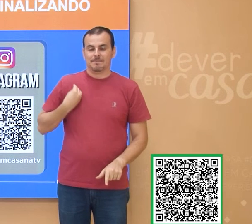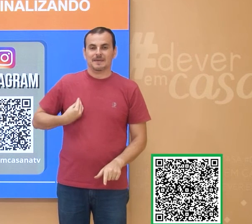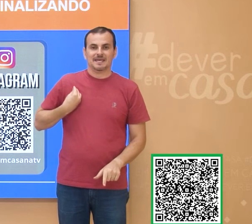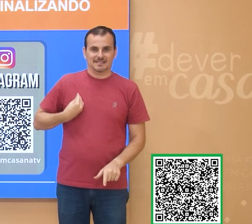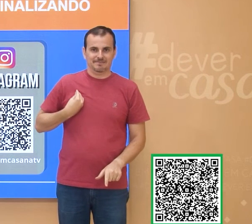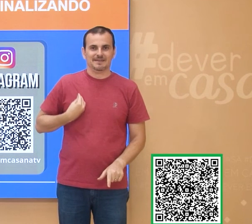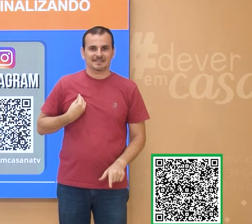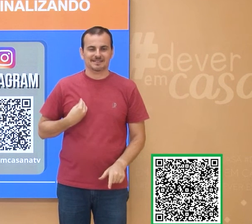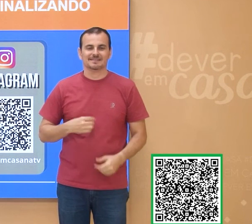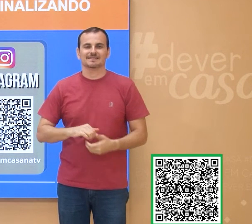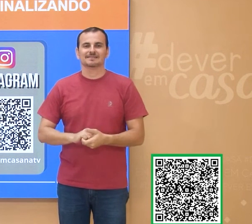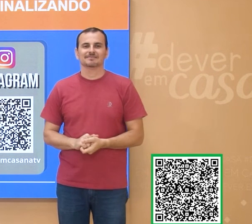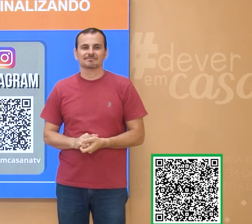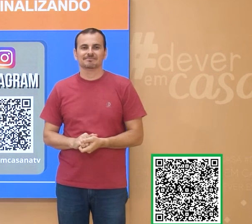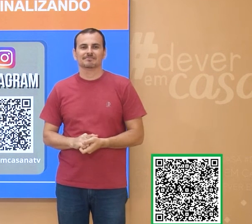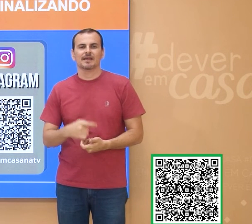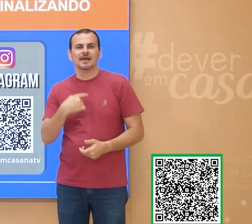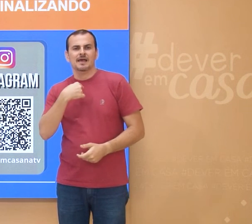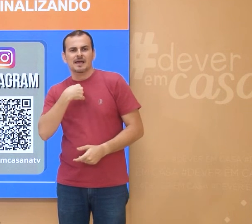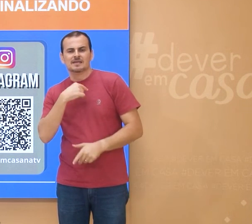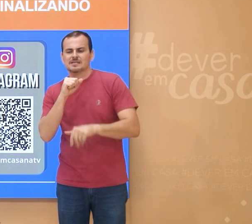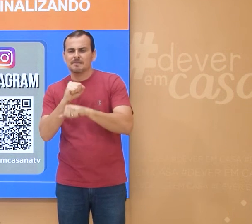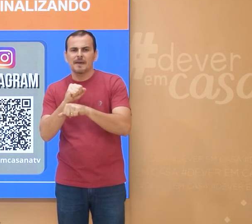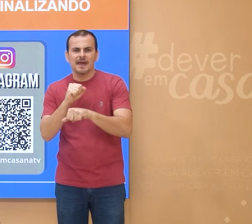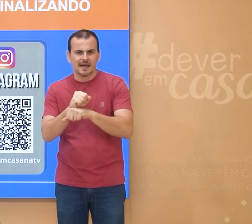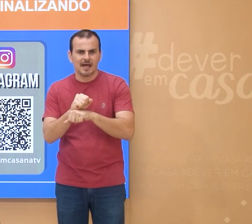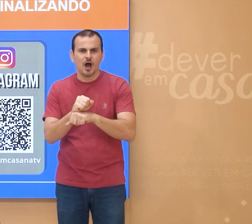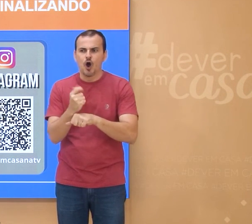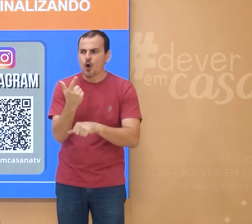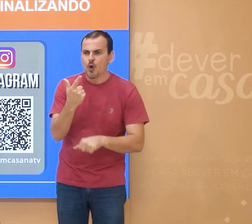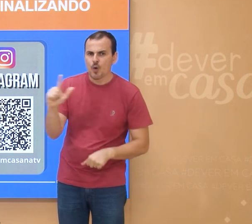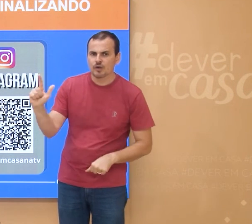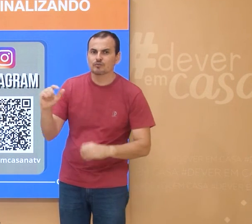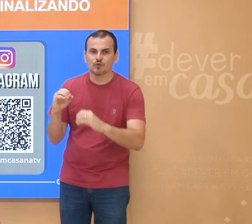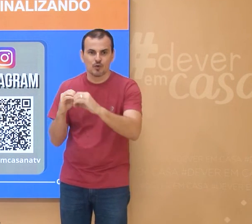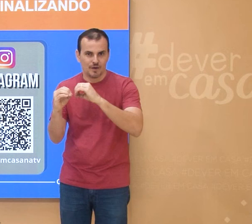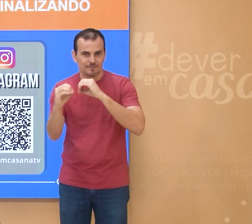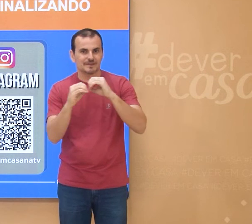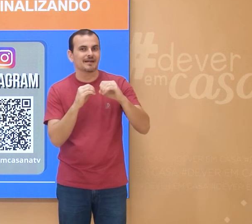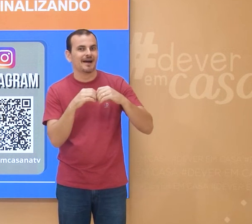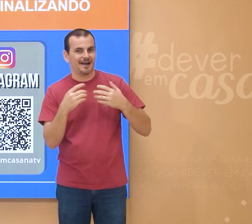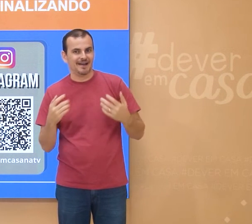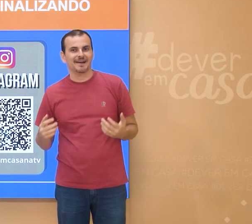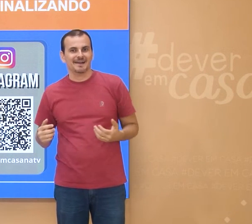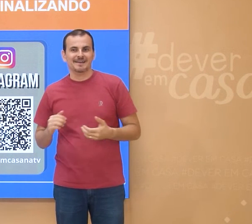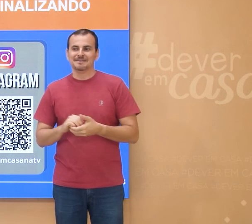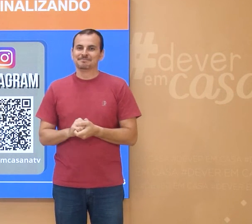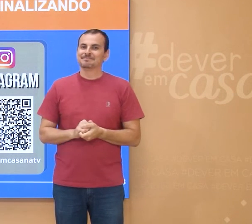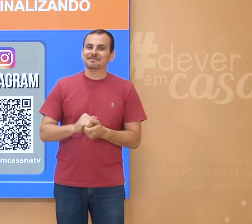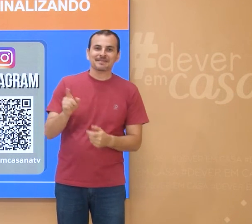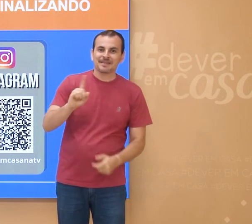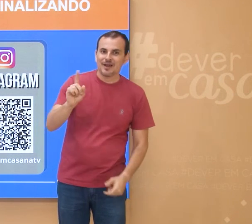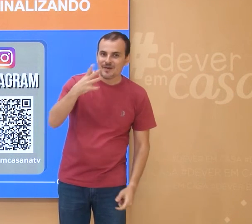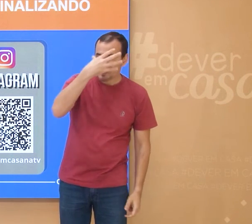e marquem a sua presença. Te espero na próxima oficina. Ah, e não